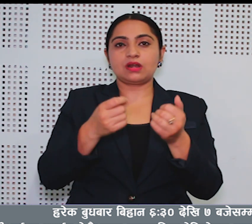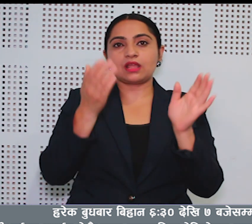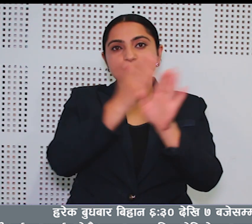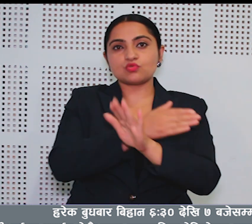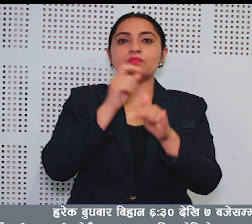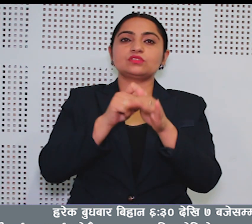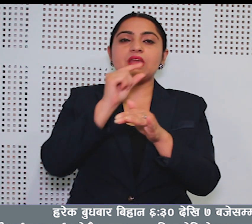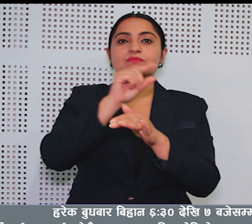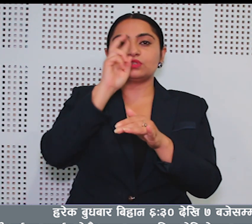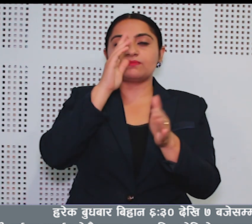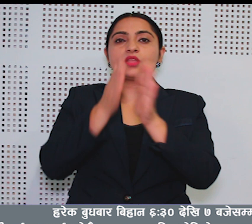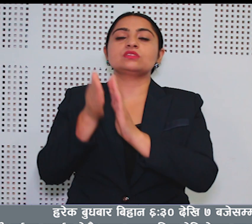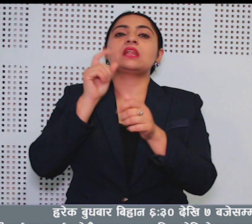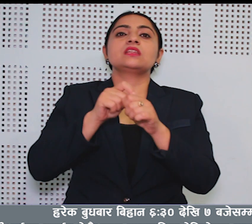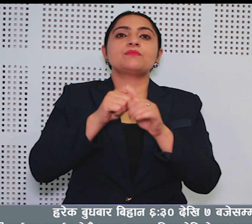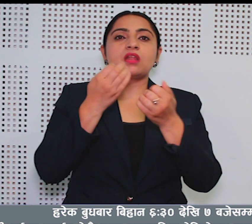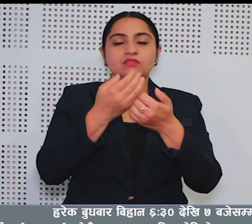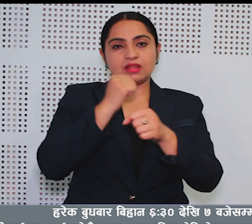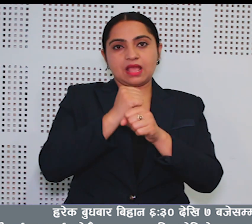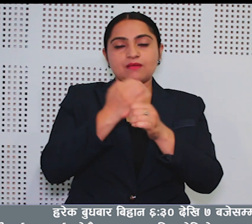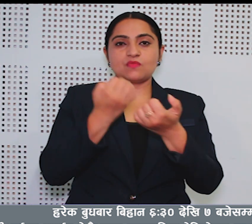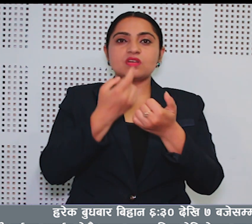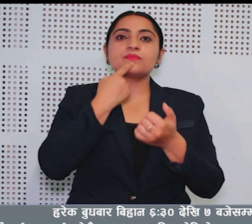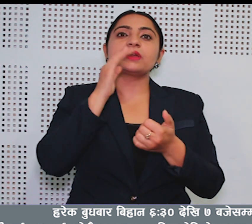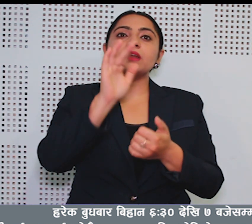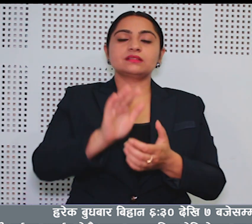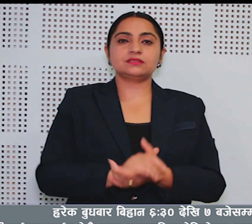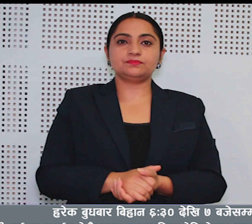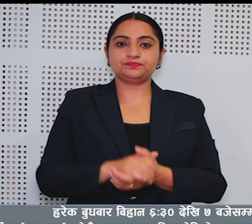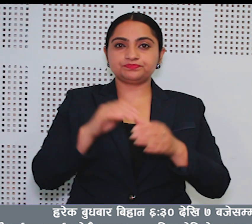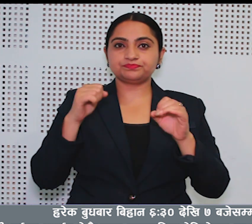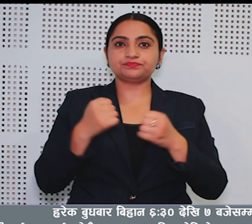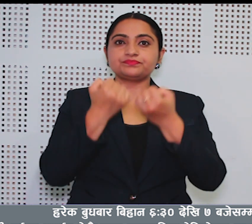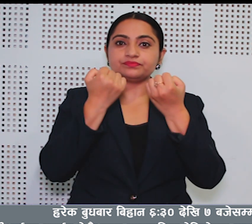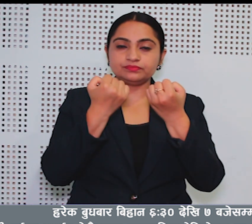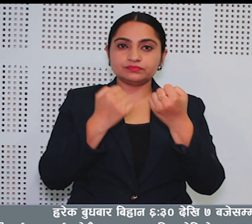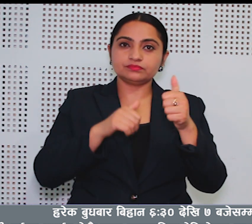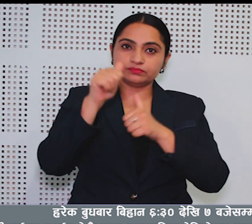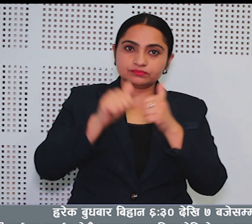विषयमा योजना निर्माण गरी काम गर्ने बताएका छन्। घटना परिघटना जुन चाहिँ परिकल्पना सहितको